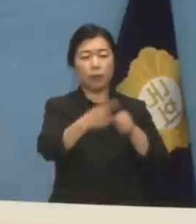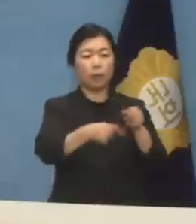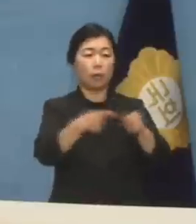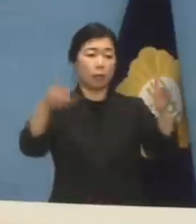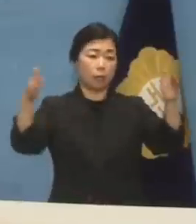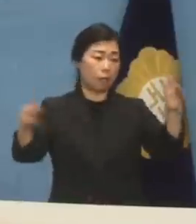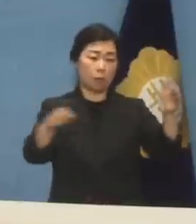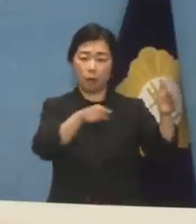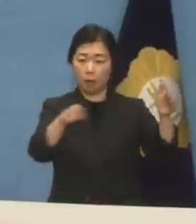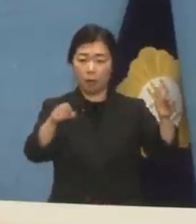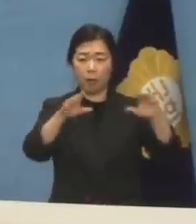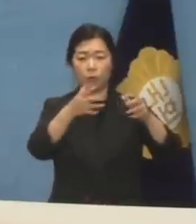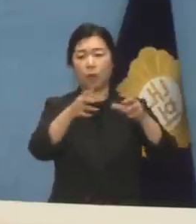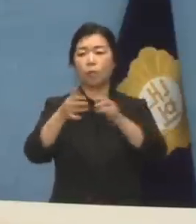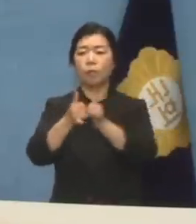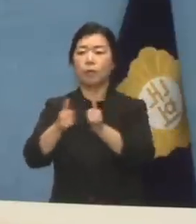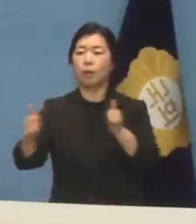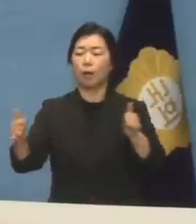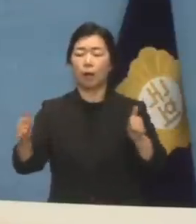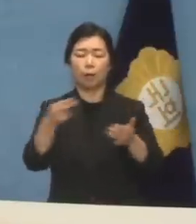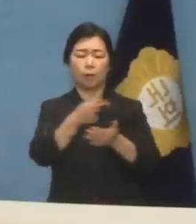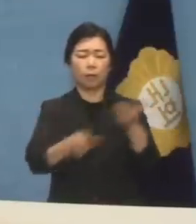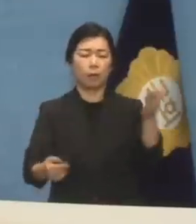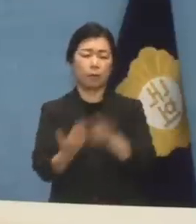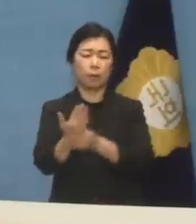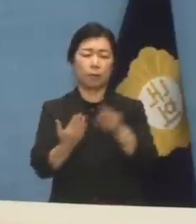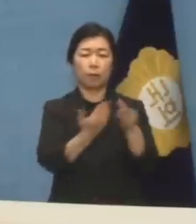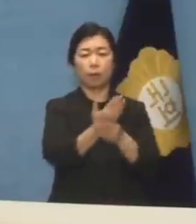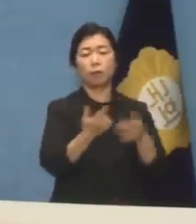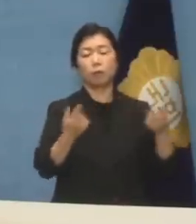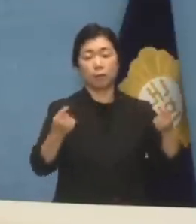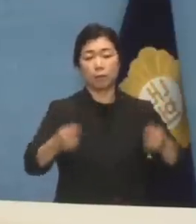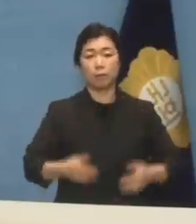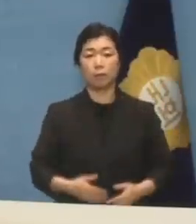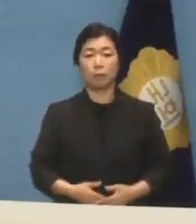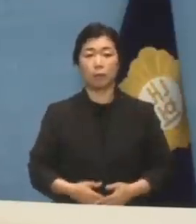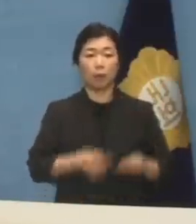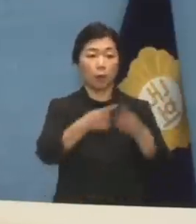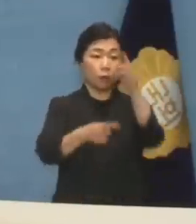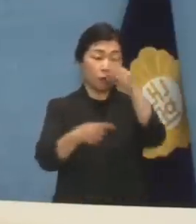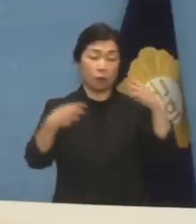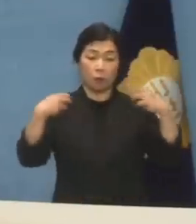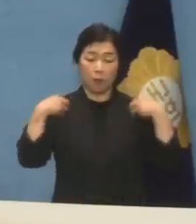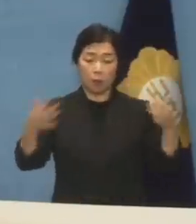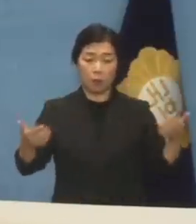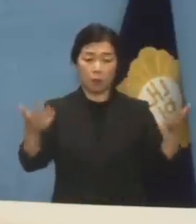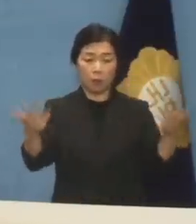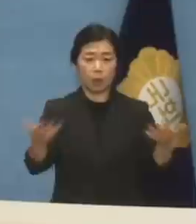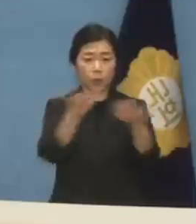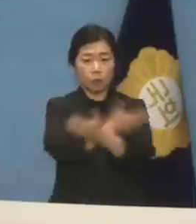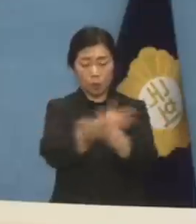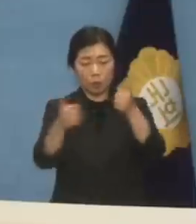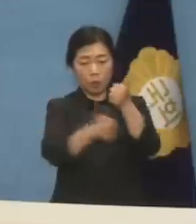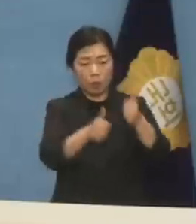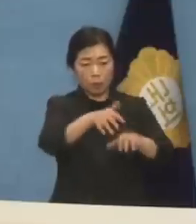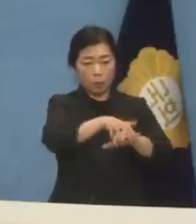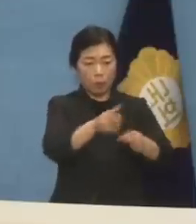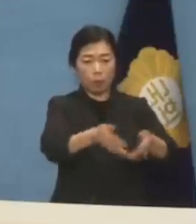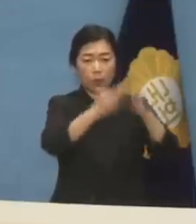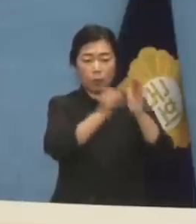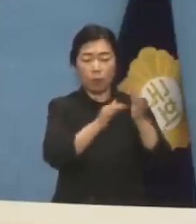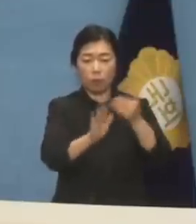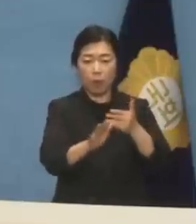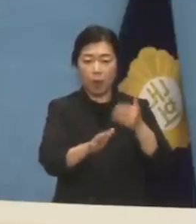1년이 우리 국가와 국민에게는 재난의 연속이었습니다. 윤석열 정권은 인수위를 구성하자마자 대통령실 이전